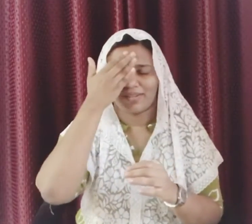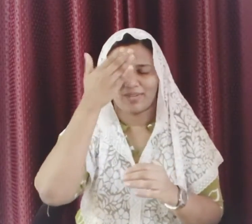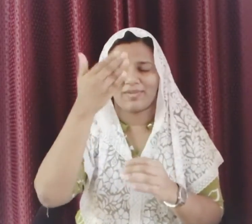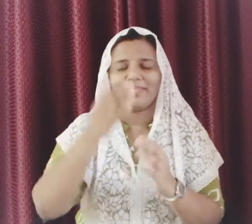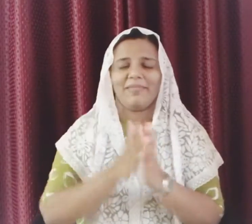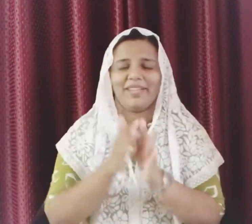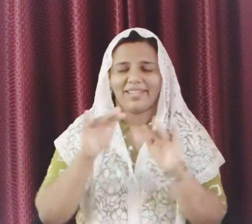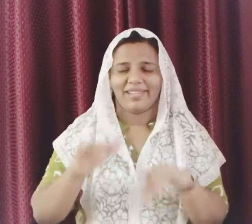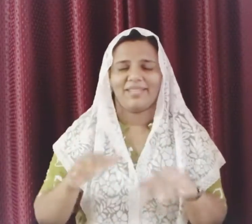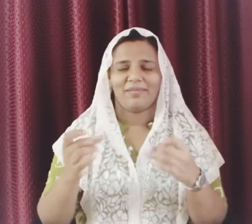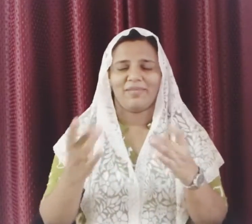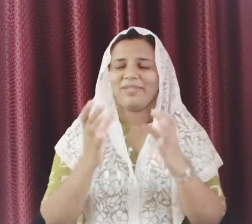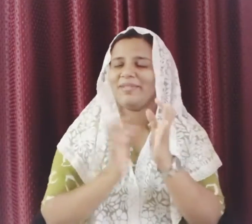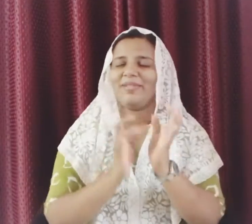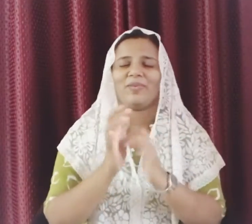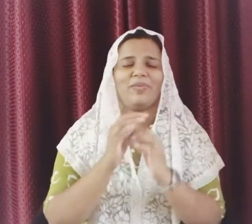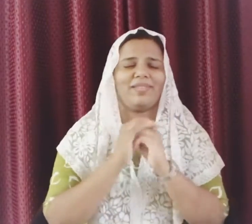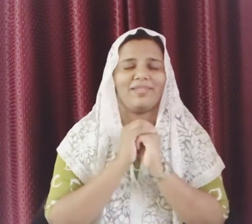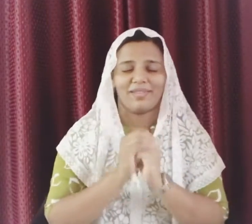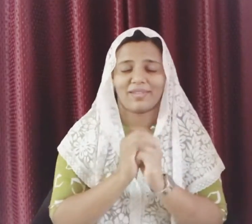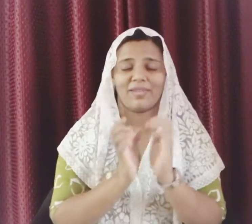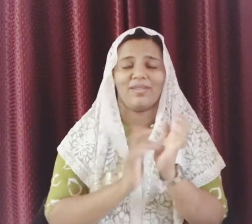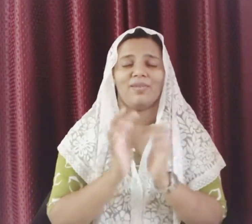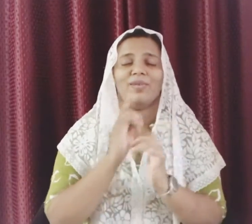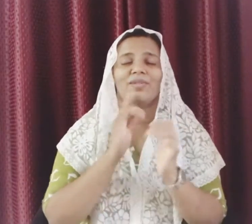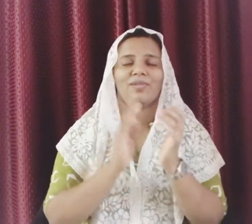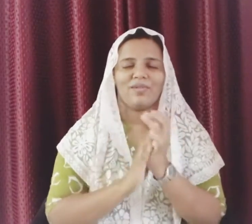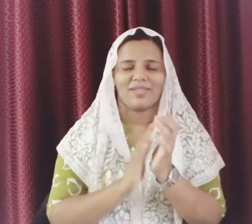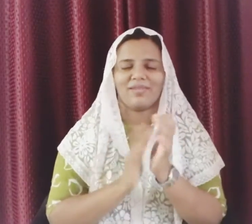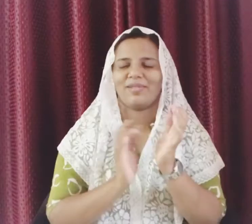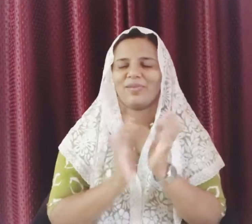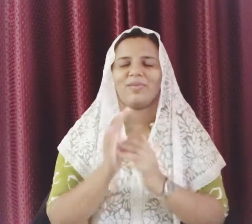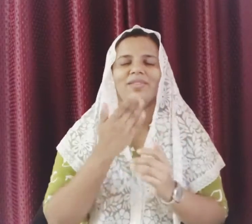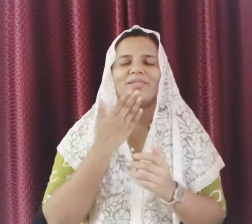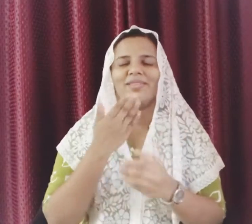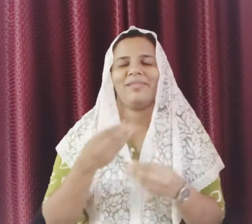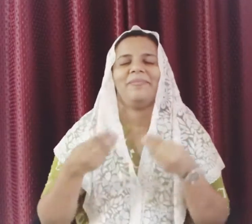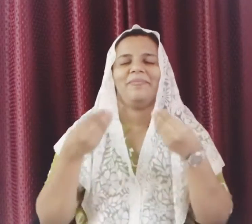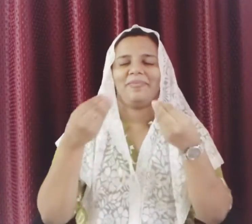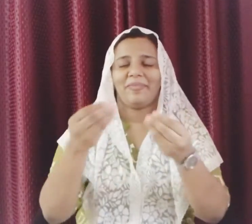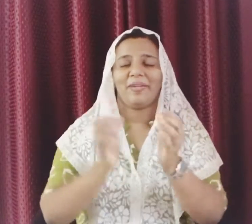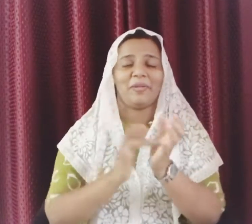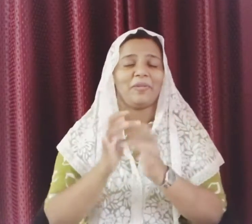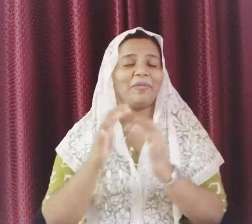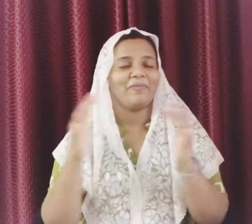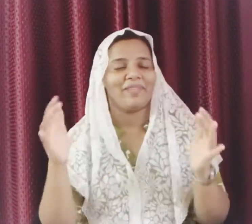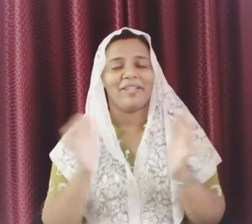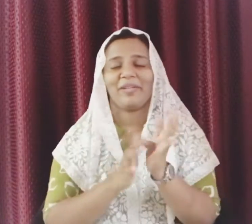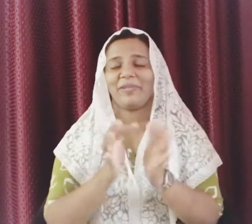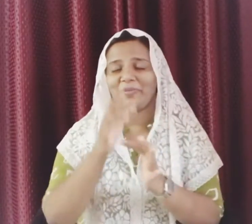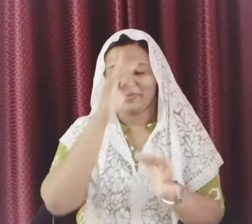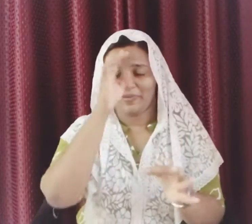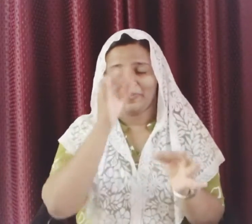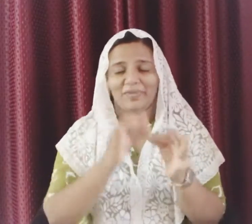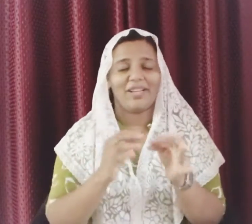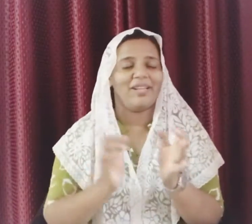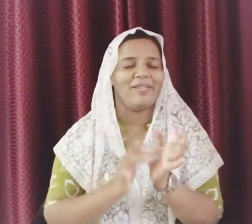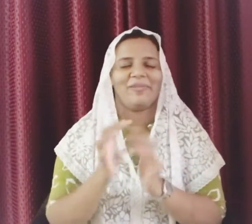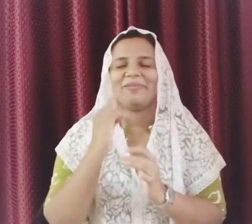അപ്പാ, ഈ പ്രഭാതം ഞങ്ങളങ്ങ് ആരാധിക്കുന്നു, അങ്ങ് ഞങ്ങൾ സ്തുതിക്കുന്നു, അങ്ങേക്ക് ഞങ്ങൾ നന്ദി പറയുന്നപ്പാ. അങ്ങ് വലിയവൻ, അങ്ങ് വിശ്വസ്തൻ, അങ്ങ്